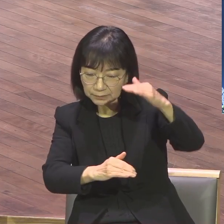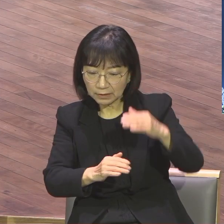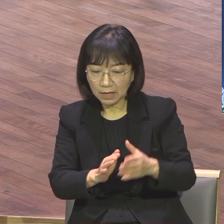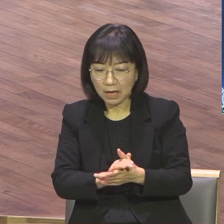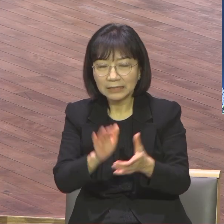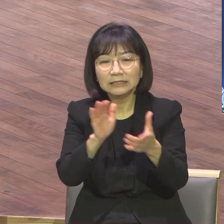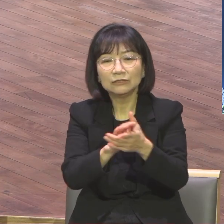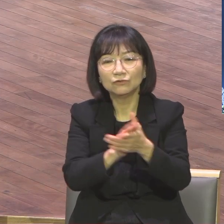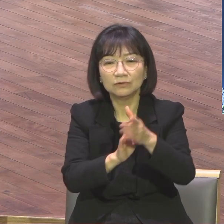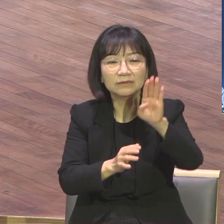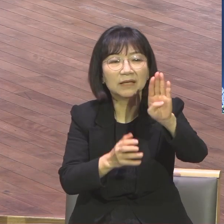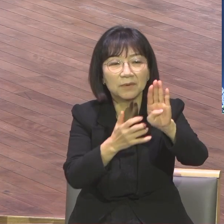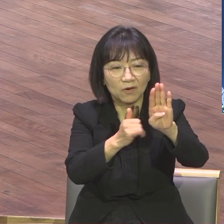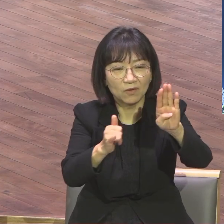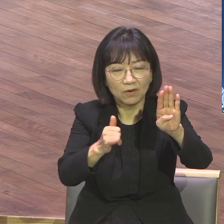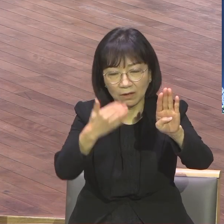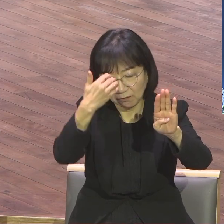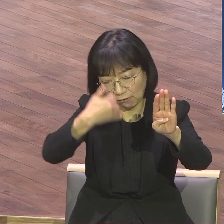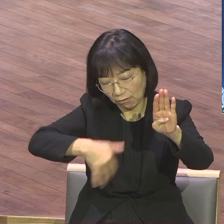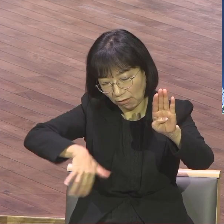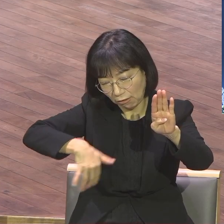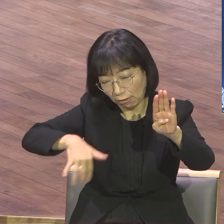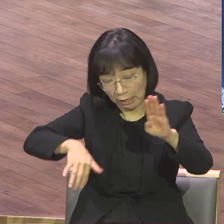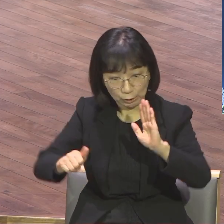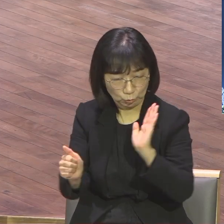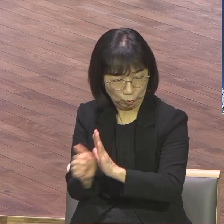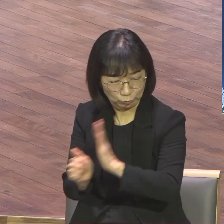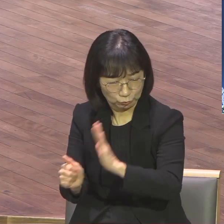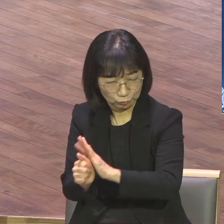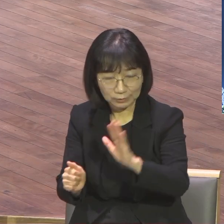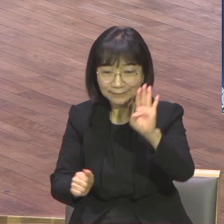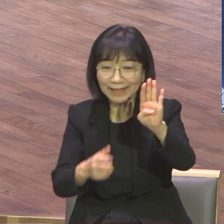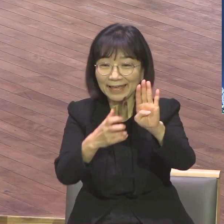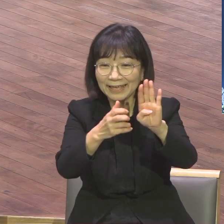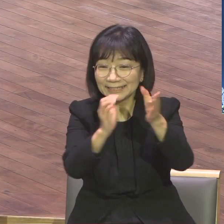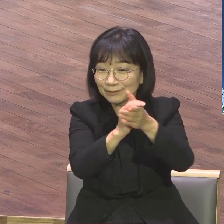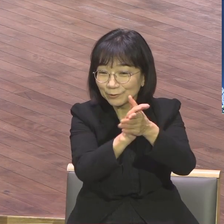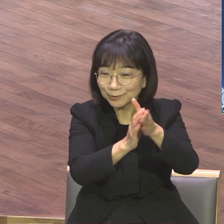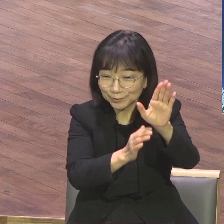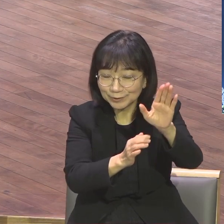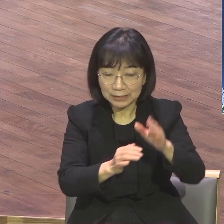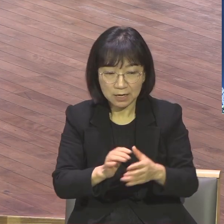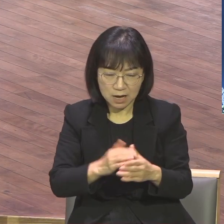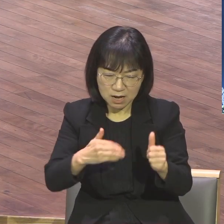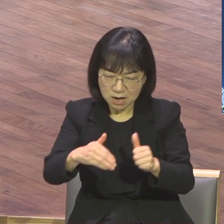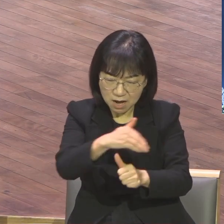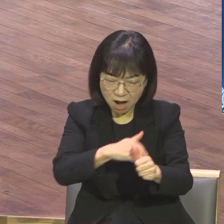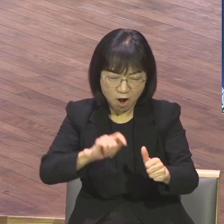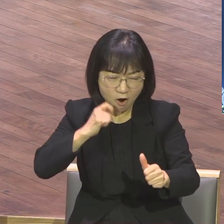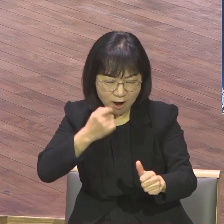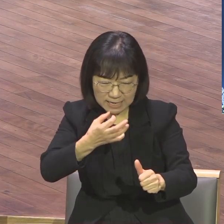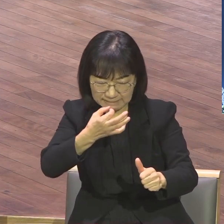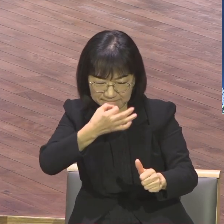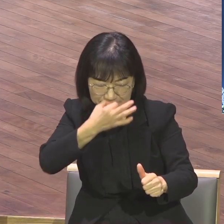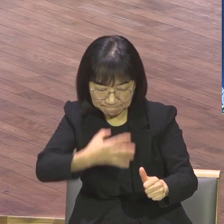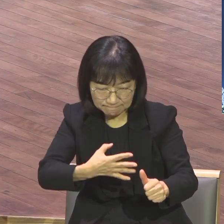내 친구들처럼 어떤 역경과 환경 속에서도 포기하지